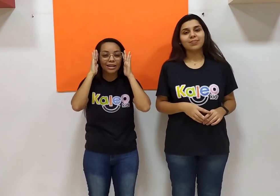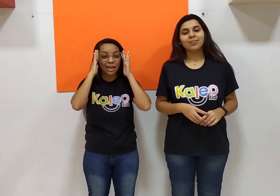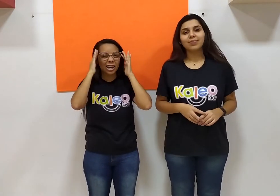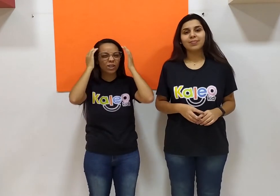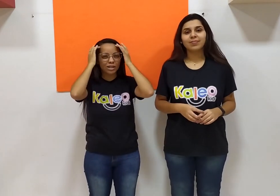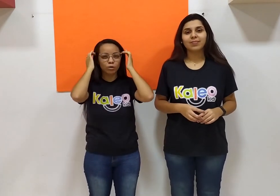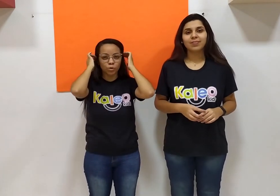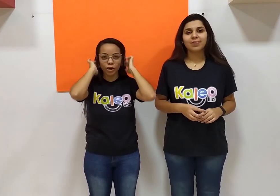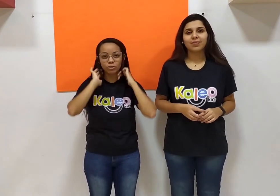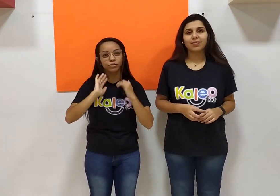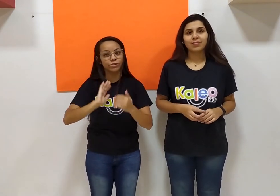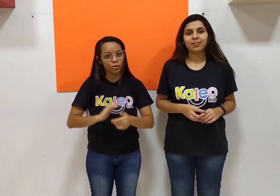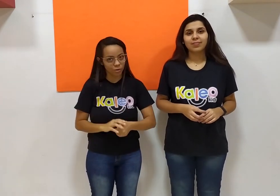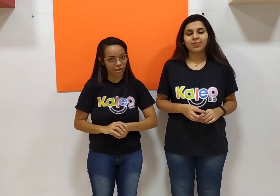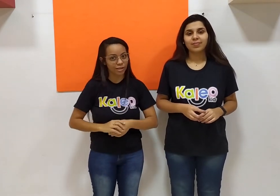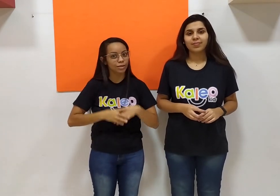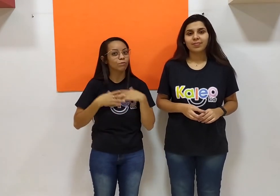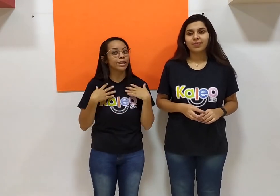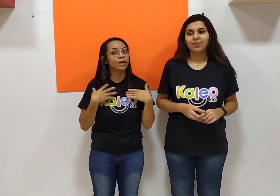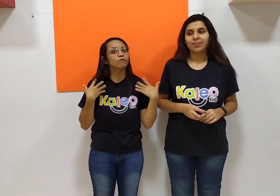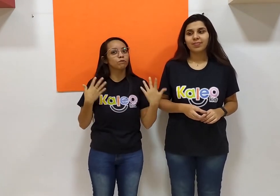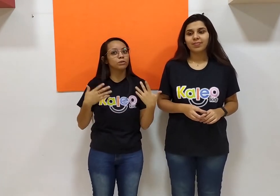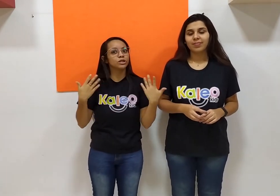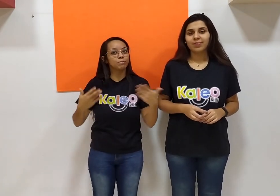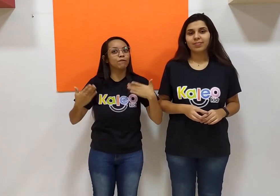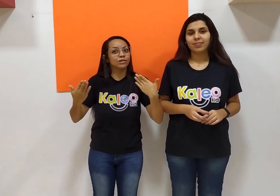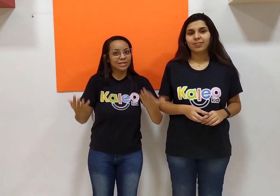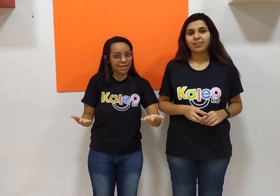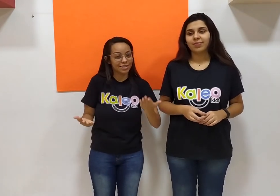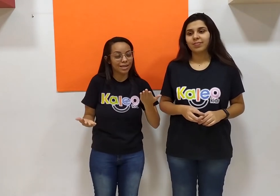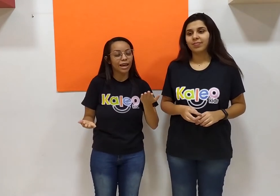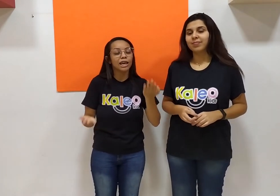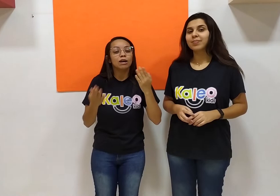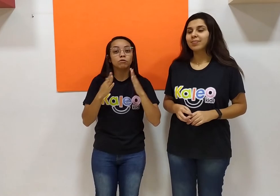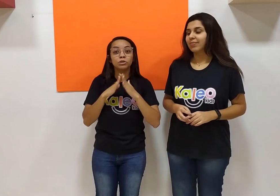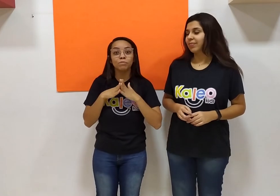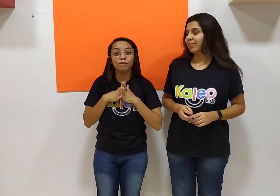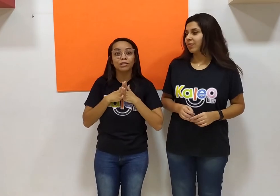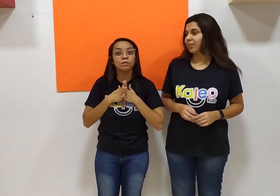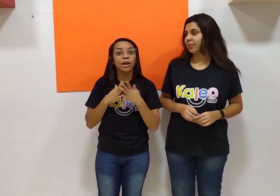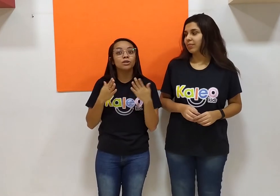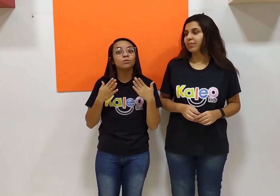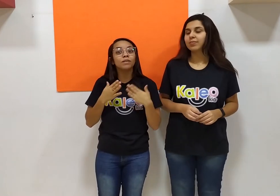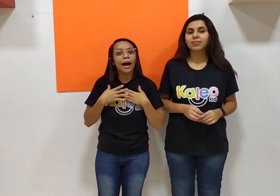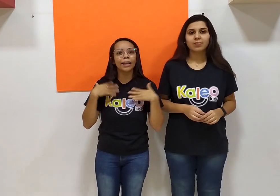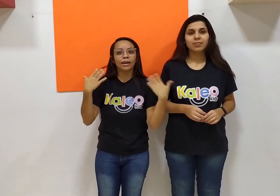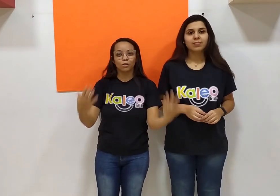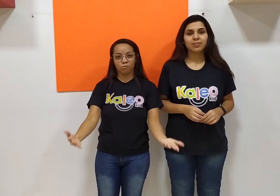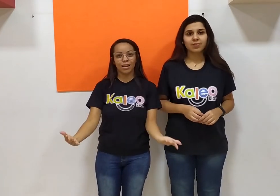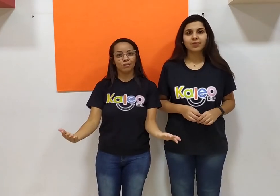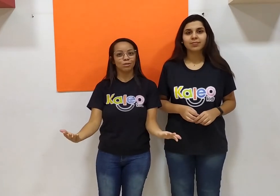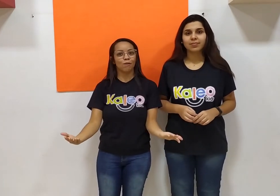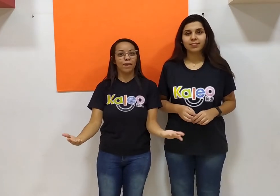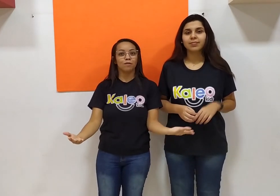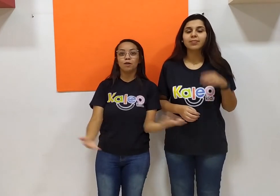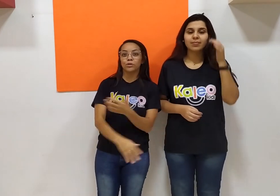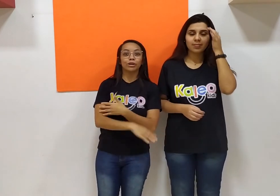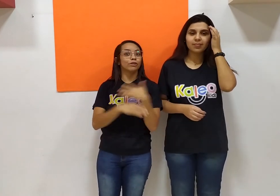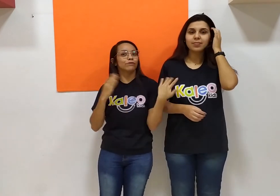tia Raquel tem um pouquinho de vergonha. Então, o que eu vou pedir para vocês? Vou pedir para vocês me ajudarem a contar a história, porque eu não vou